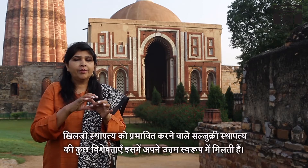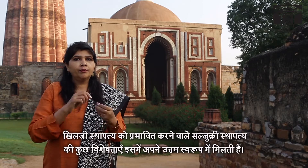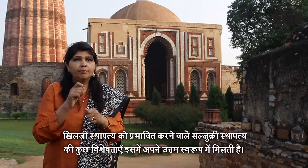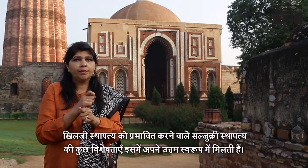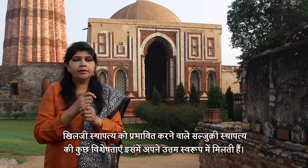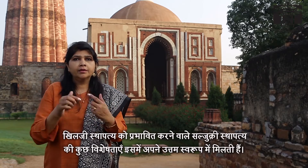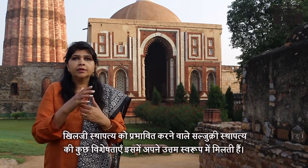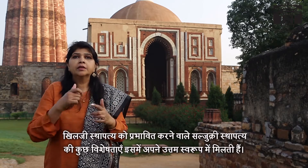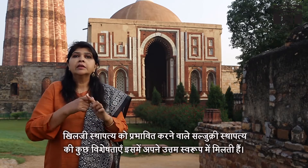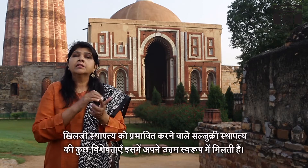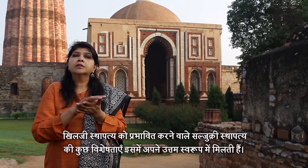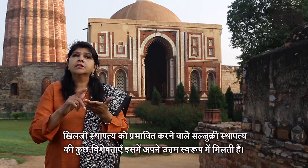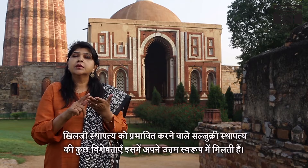खिलजी स्थापत्य को प्रभावित करने वाले